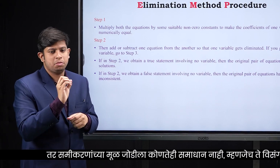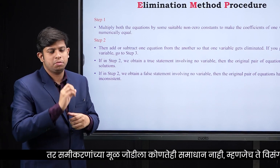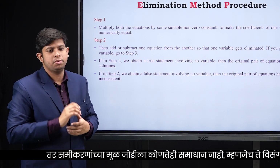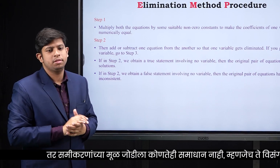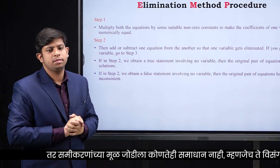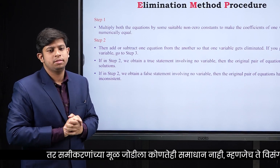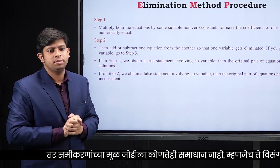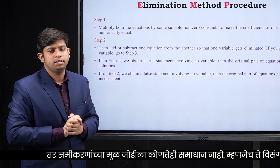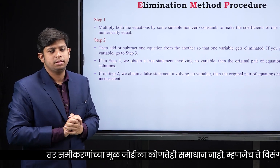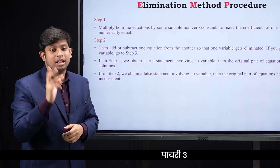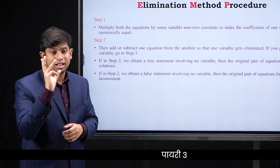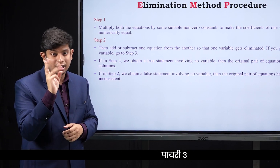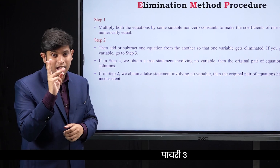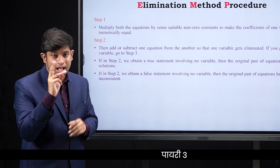ते विसंगत आहे. पायरी 3.